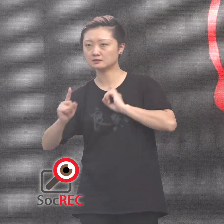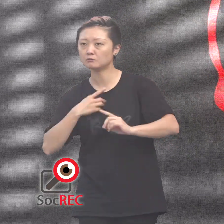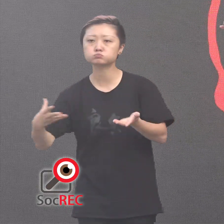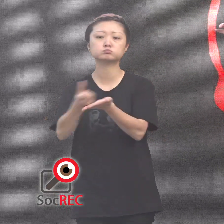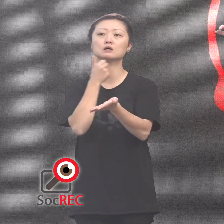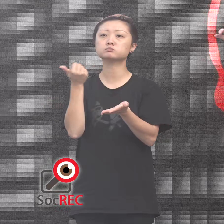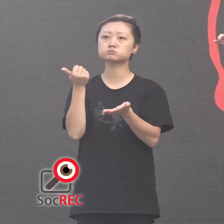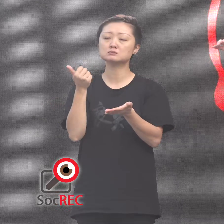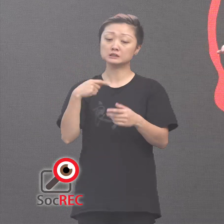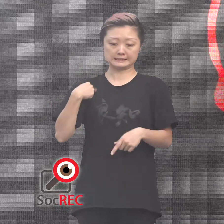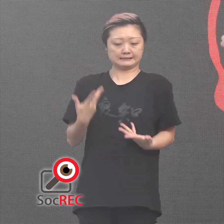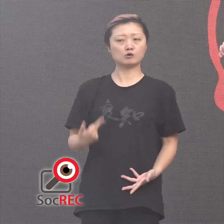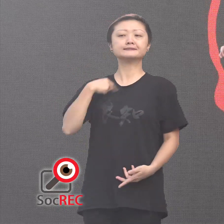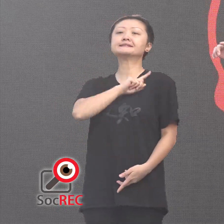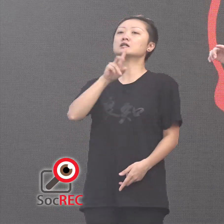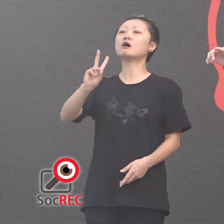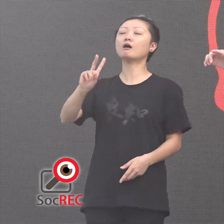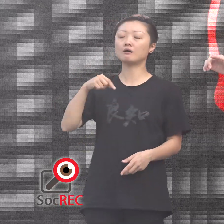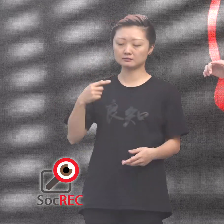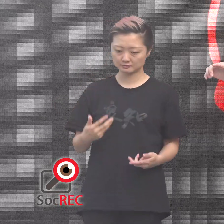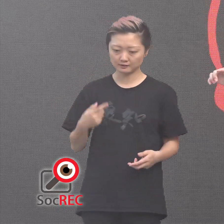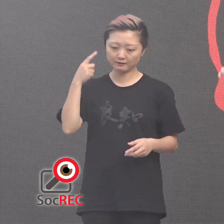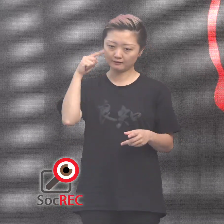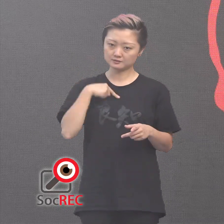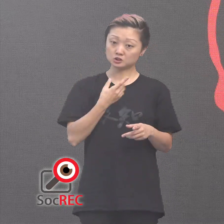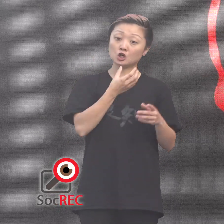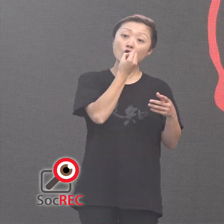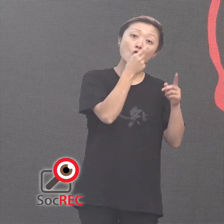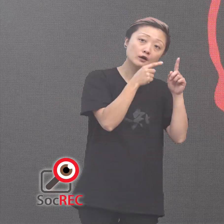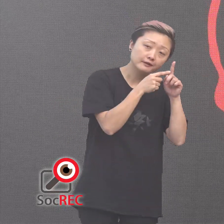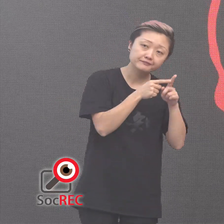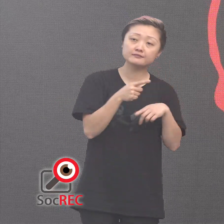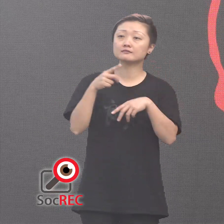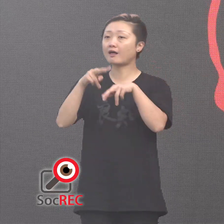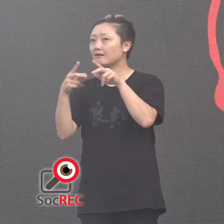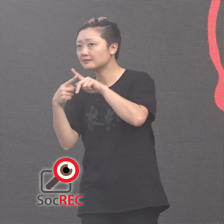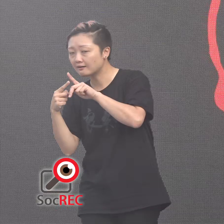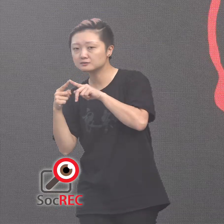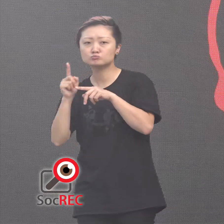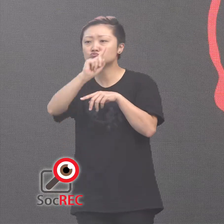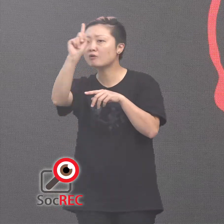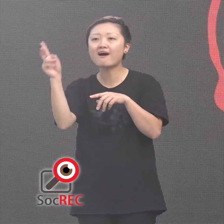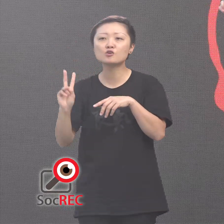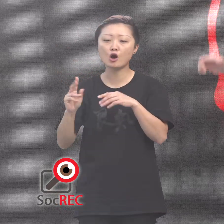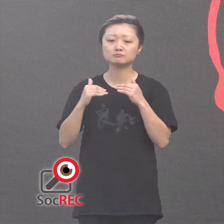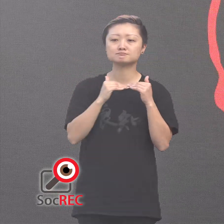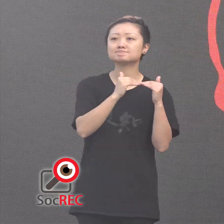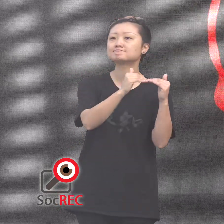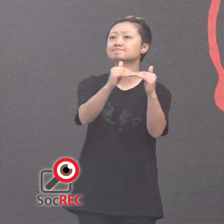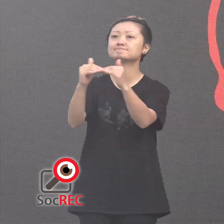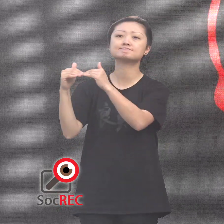管所有的香港人还是中国人，我们有权利选择一个没有审查